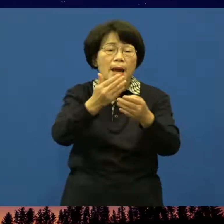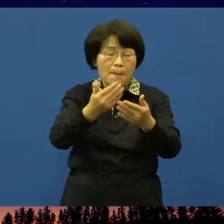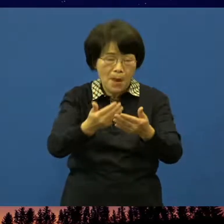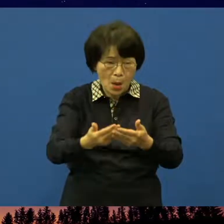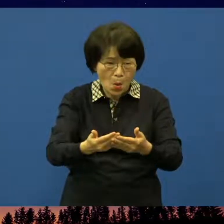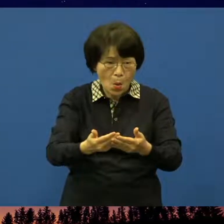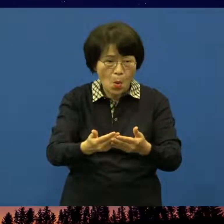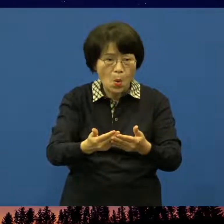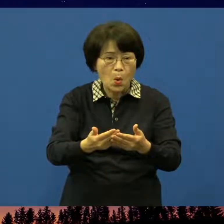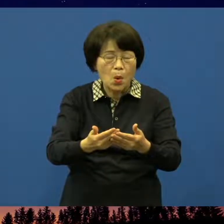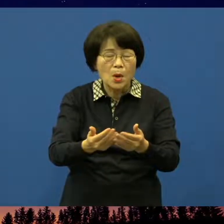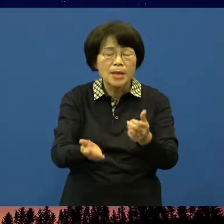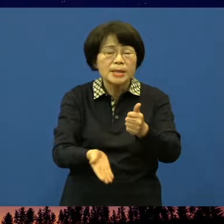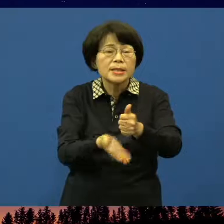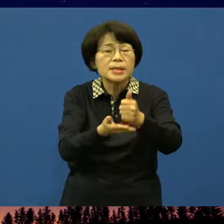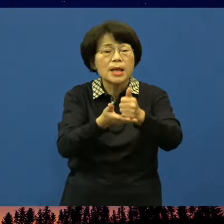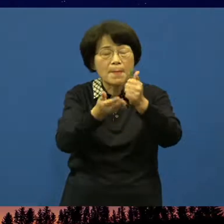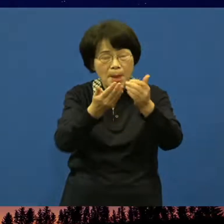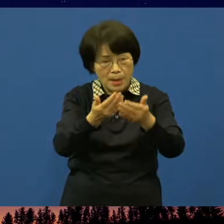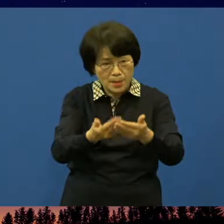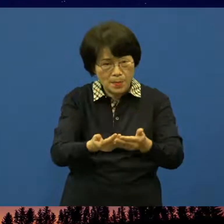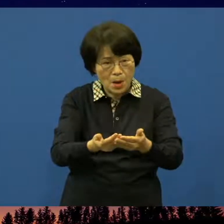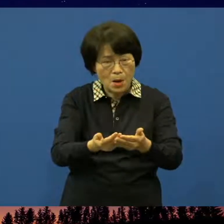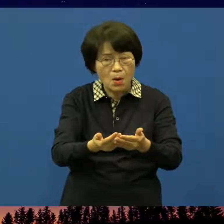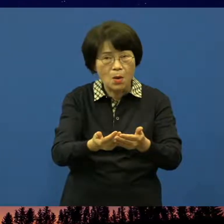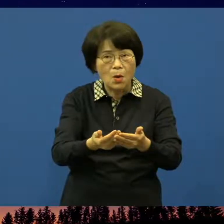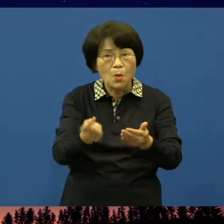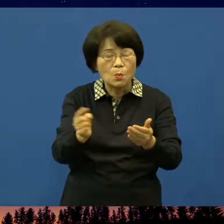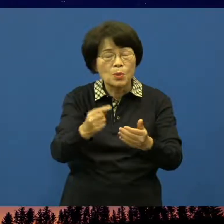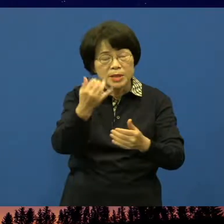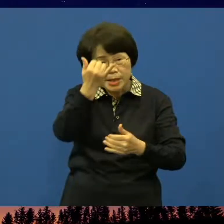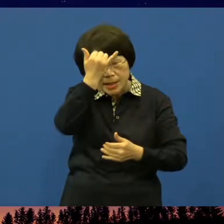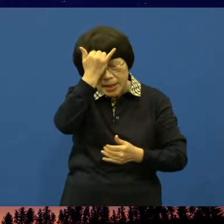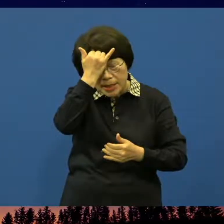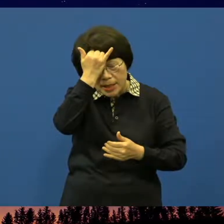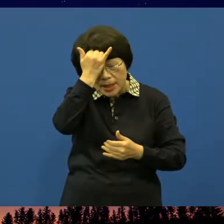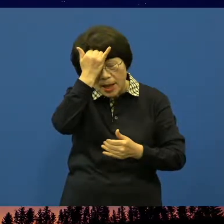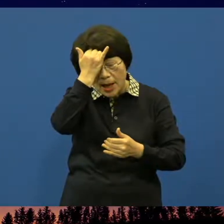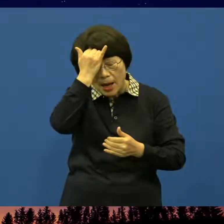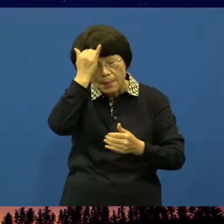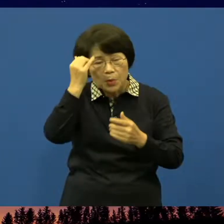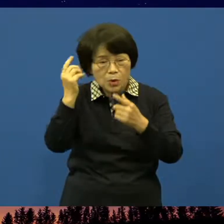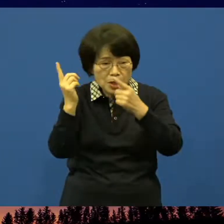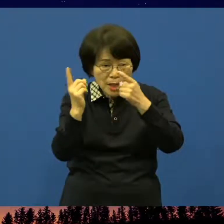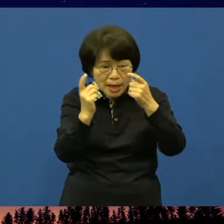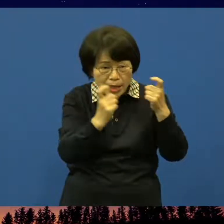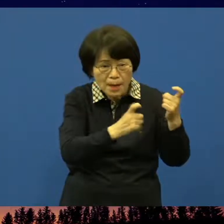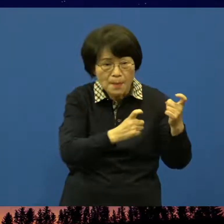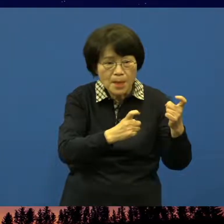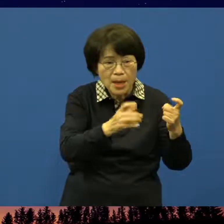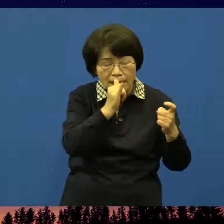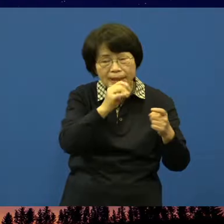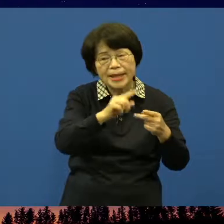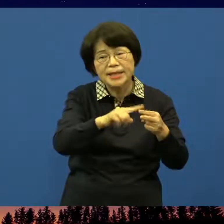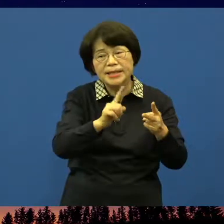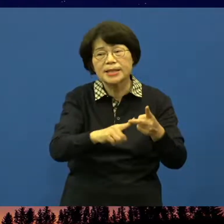만하며 무엇이든지 칭찬받을 만하며 무슨 덕이 있든지 무슨 기림이 있든지 이것들을